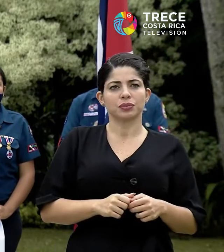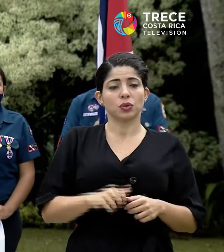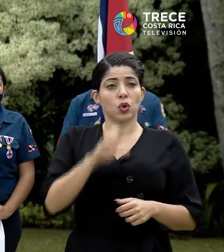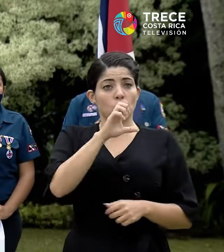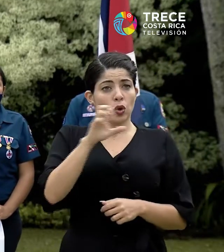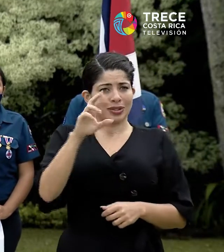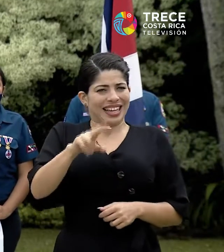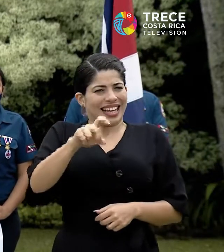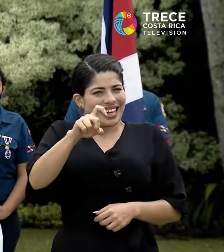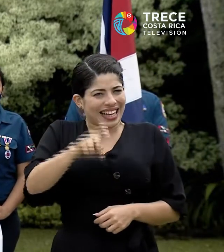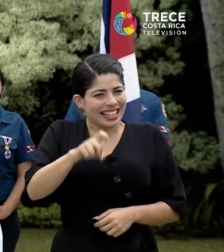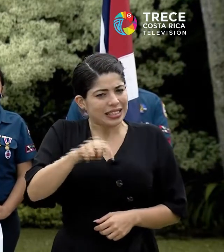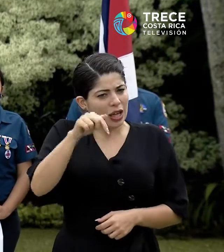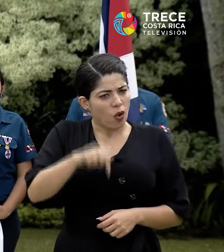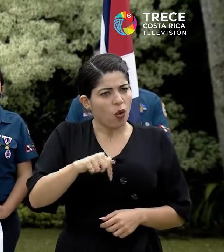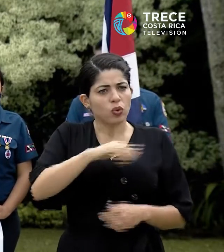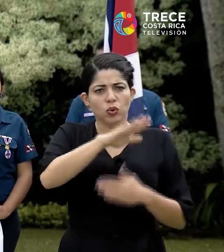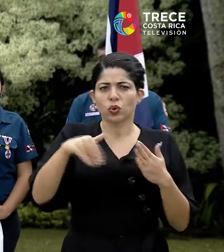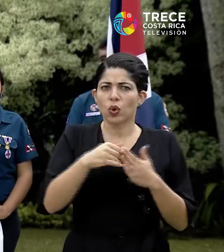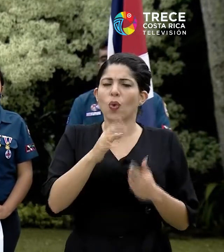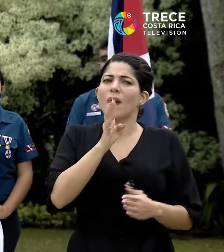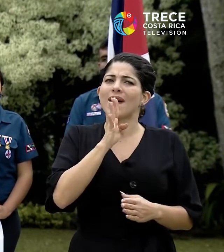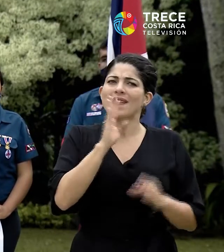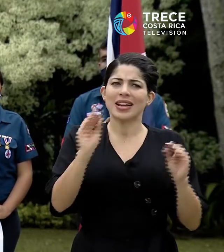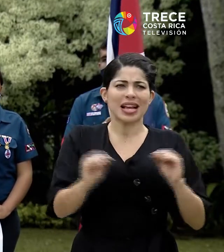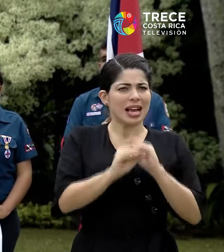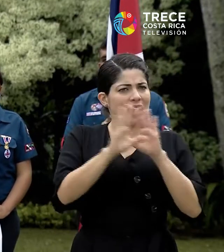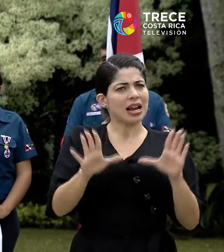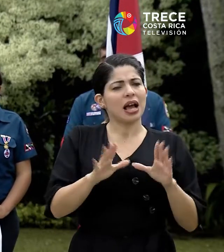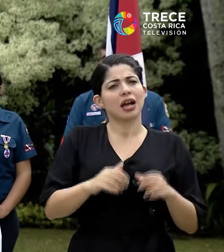Costa Rica necesita hoy que hablemos muy claro.